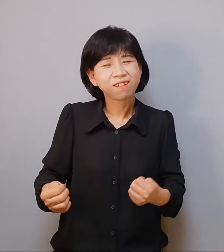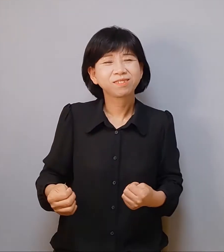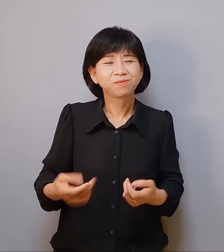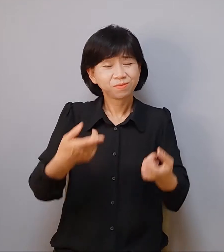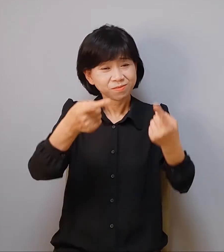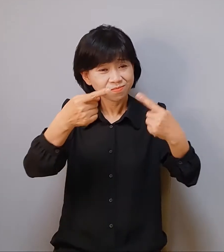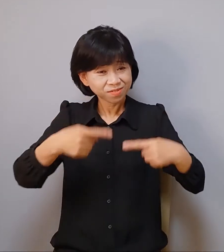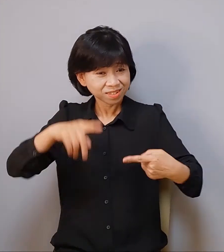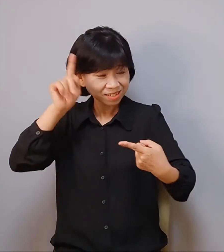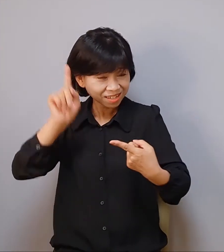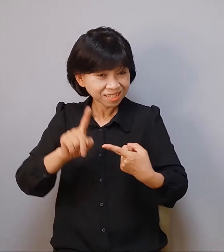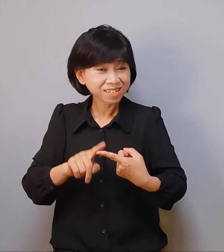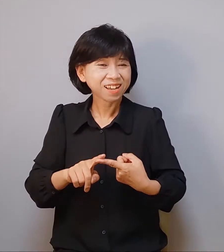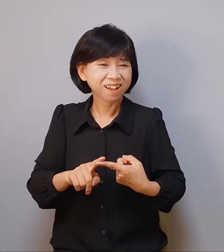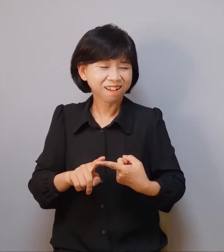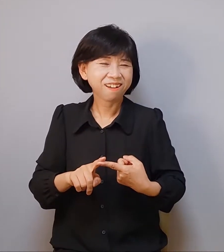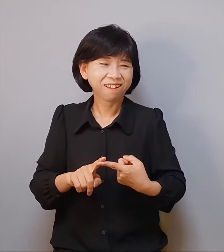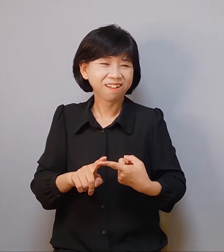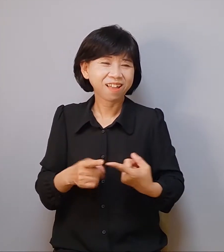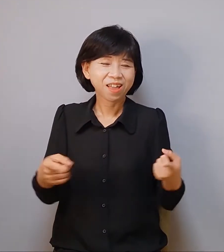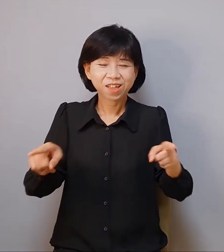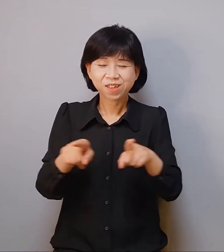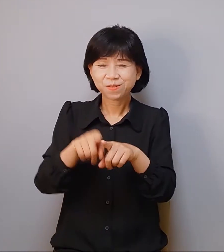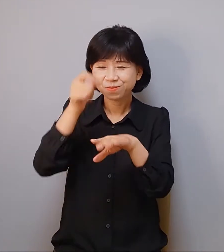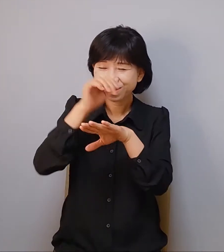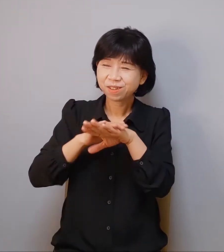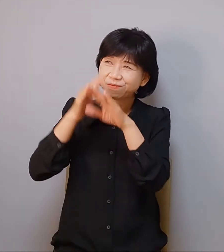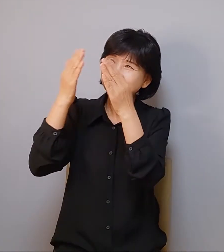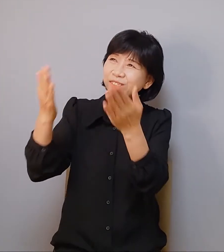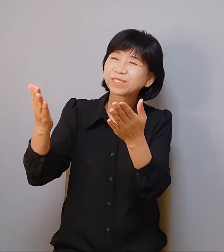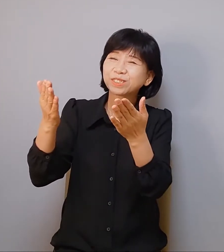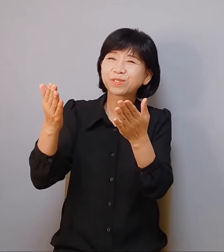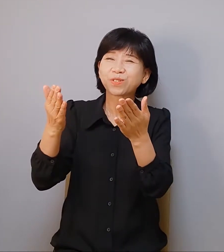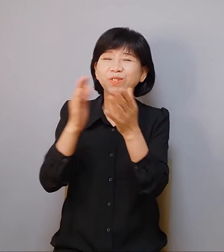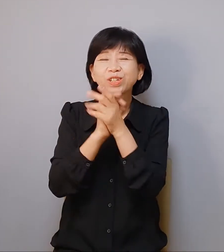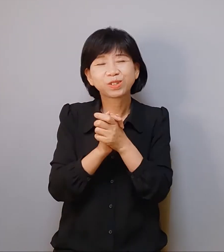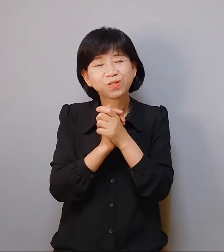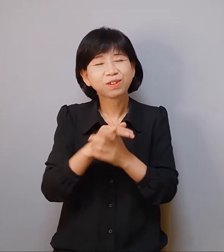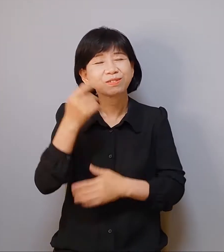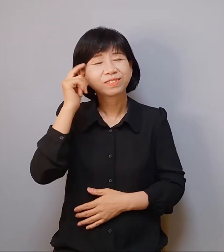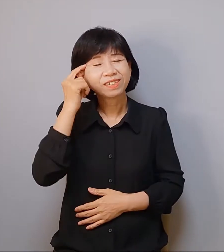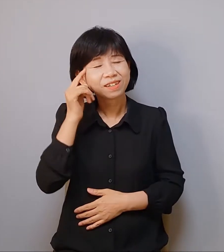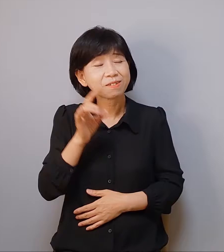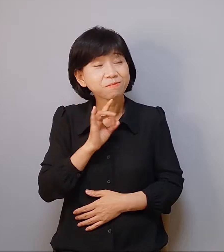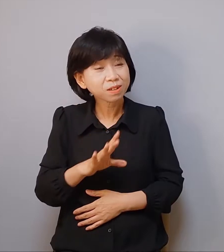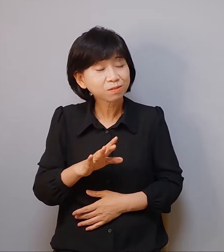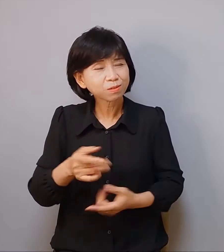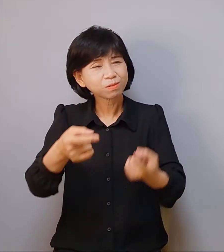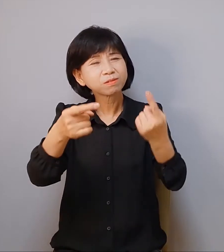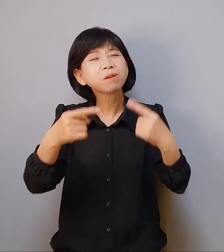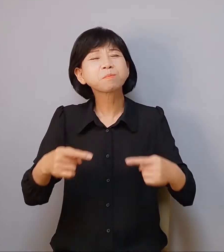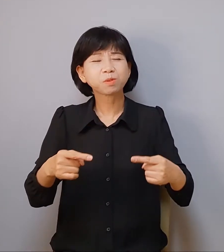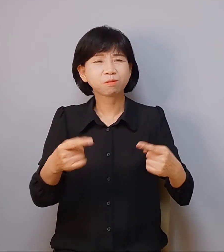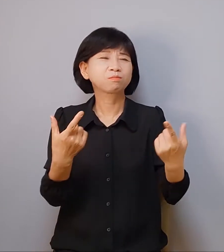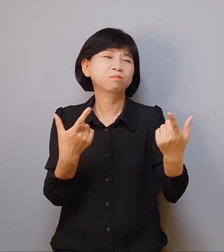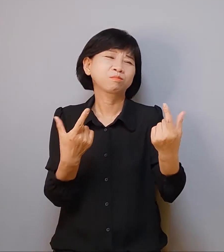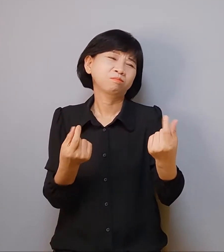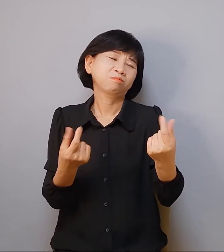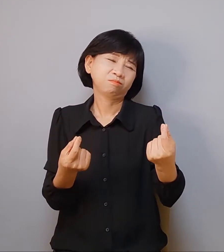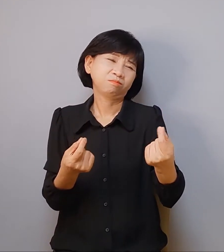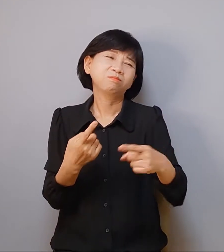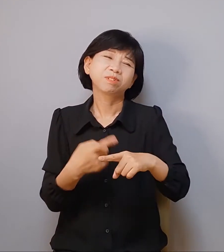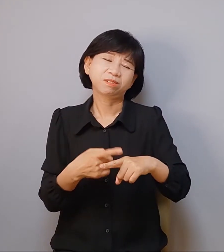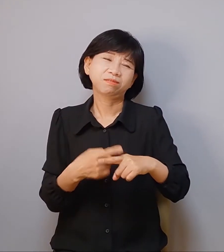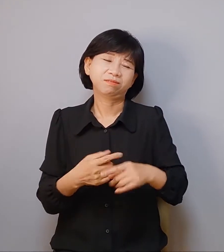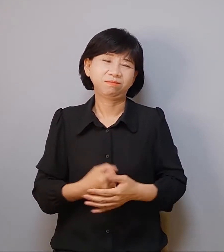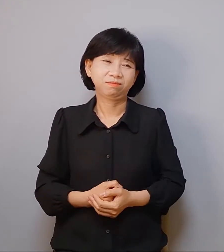게 함께 예배드리고 기도하고 생각하는 것만으로도 참여죠. 그래서 모든 분들이 다